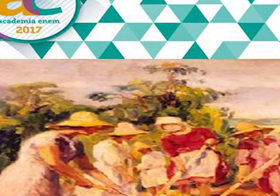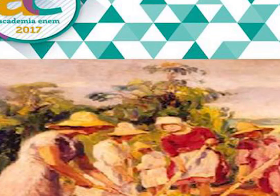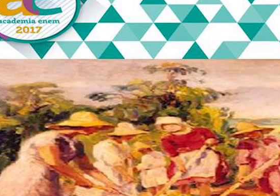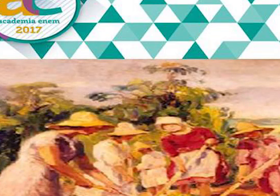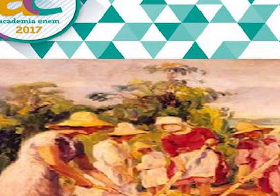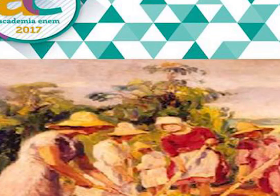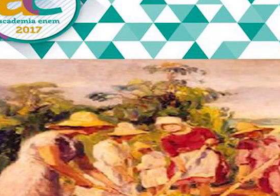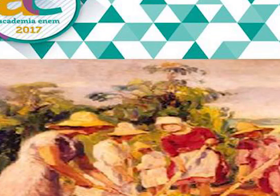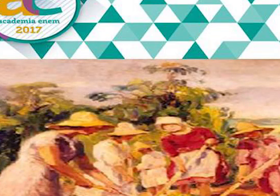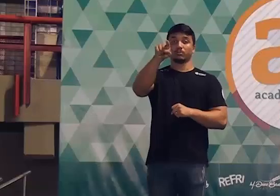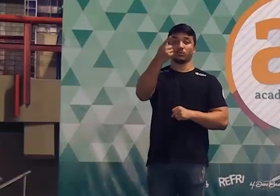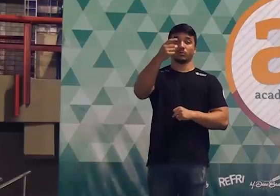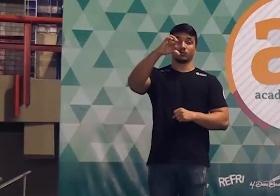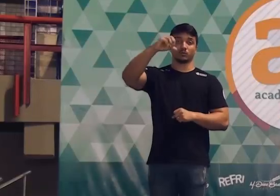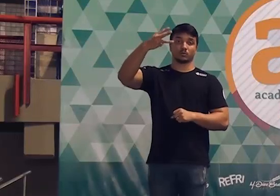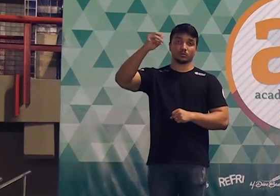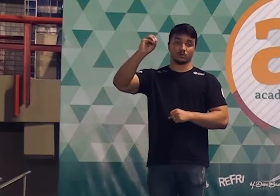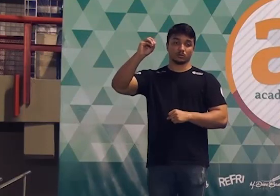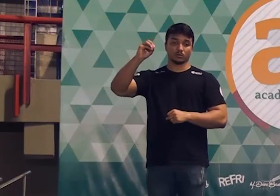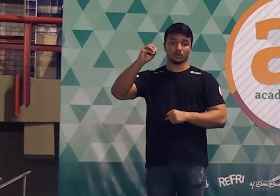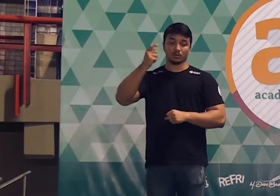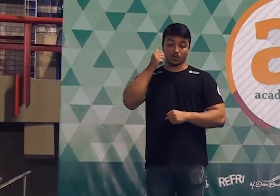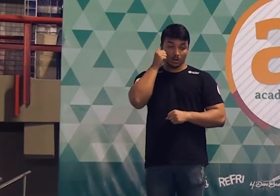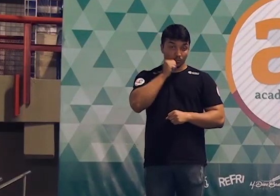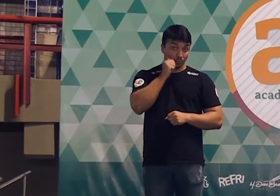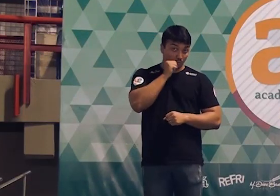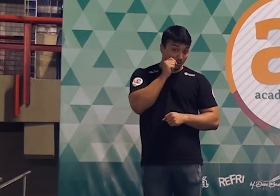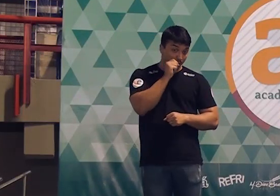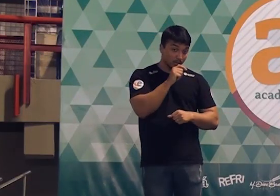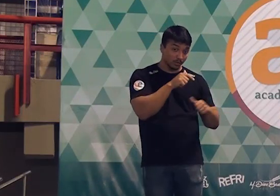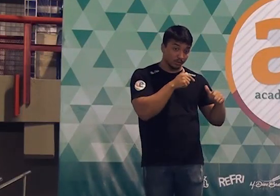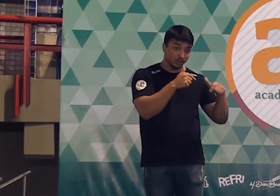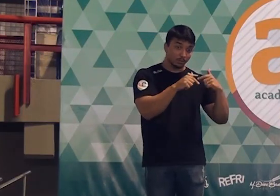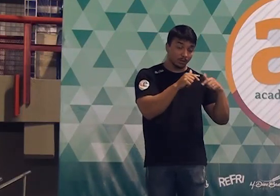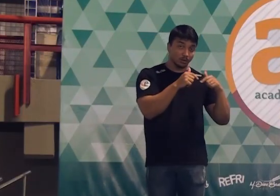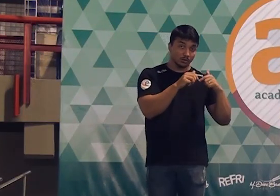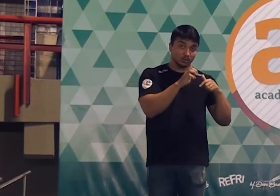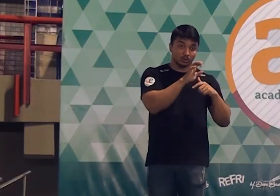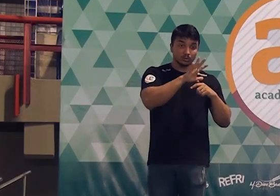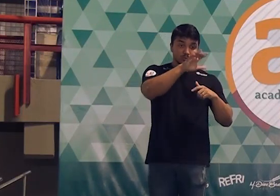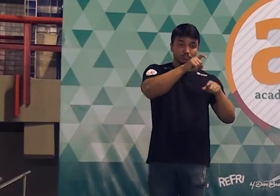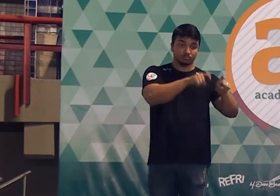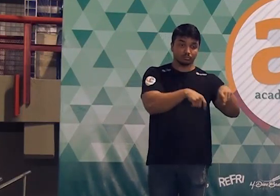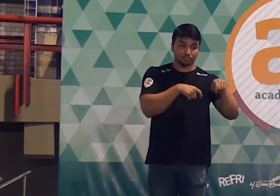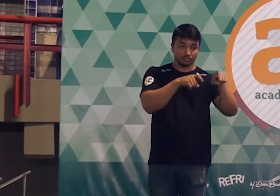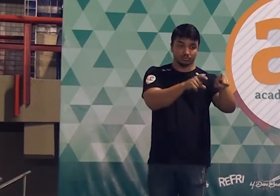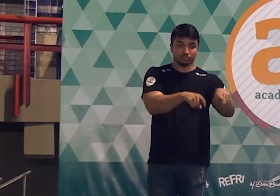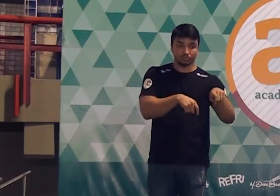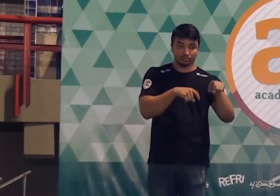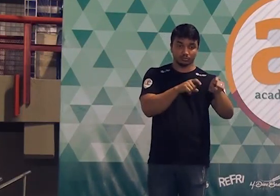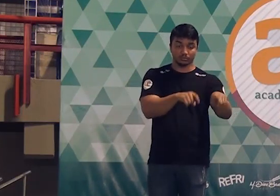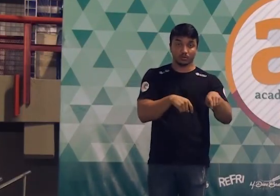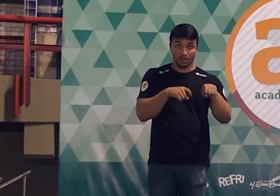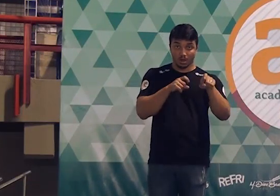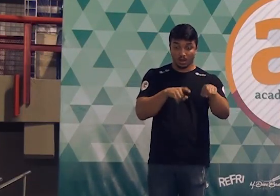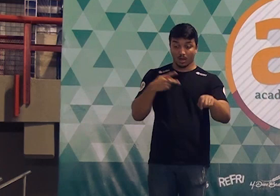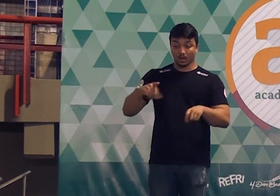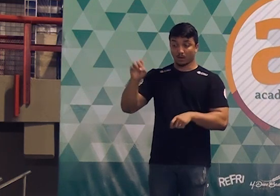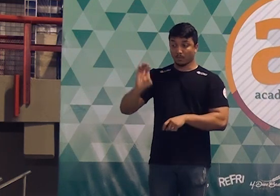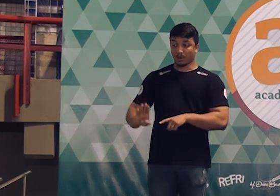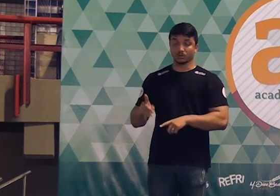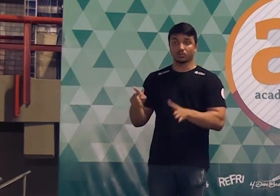de 1930. São mulheres europeias num cafezal. O Brasil era um